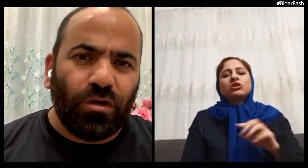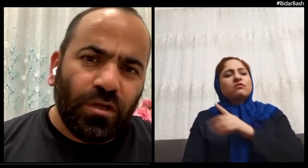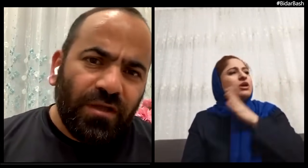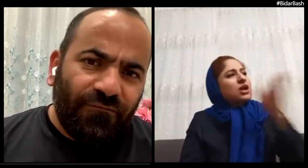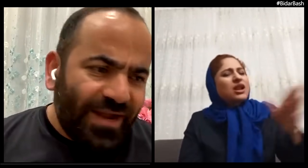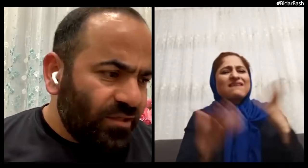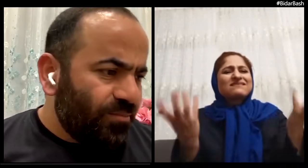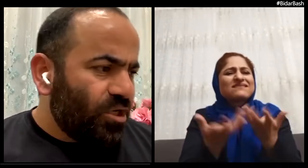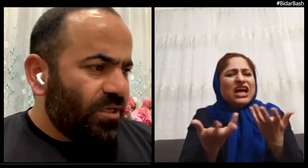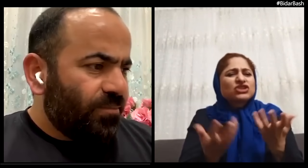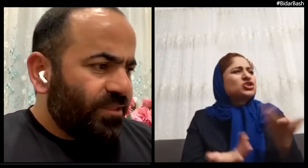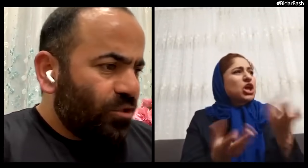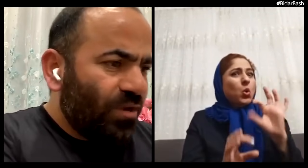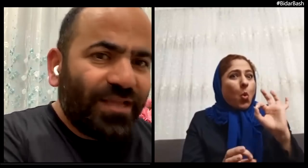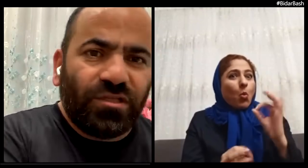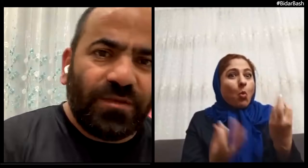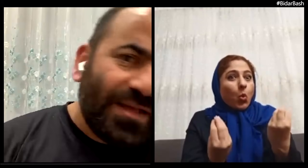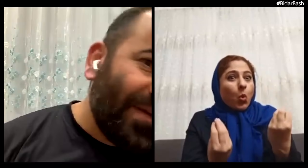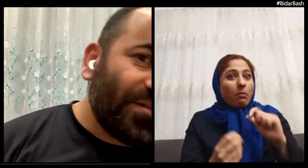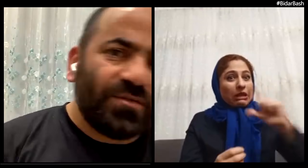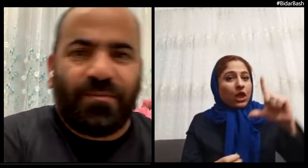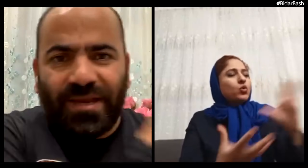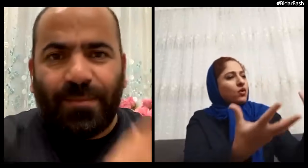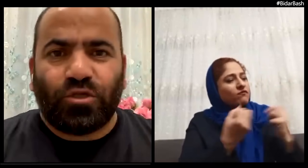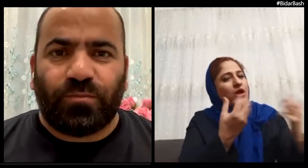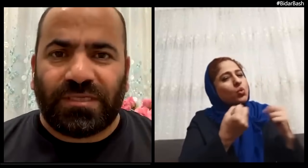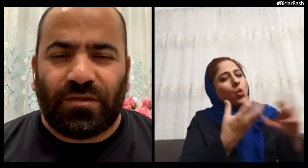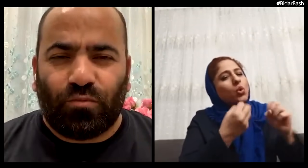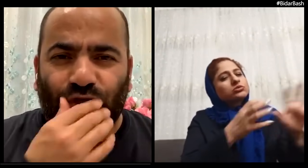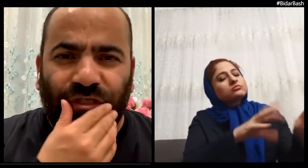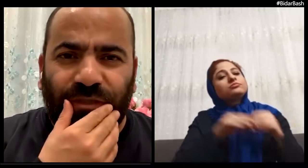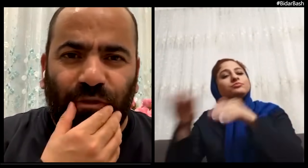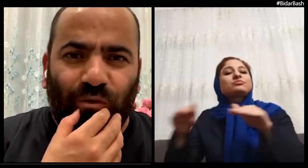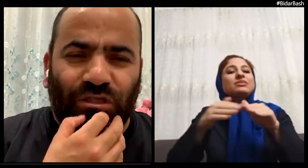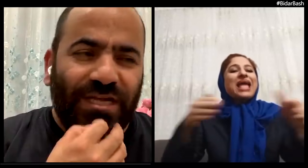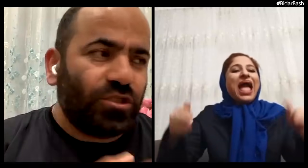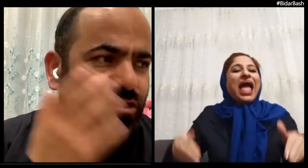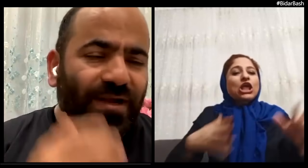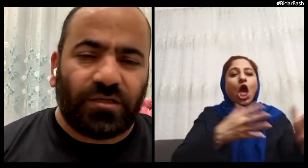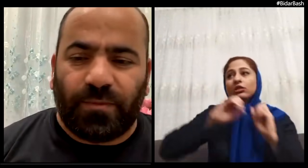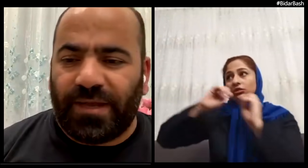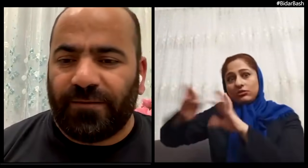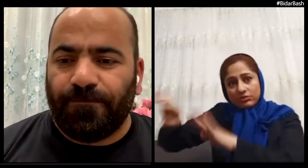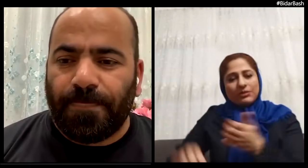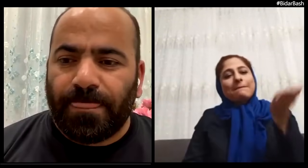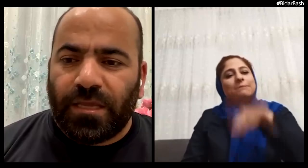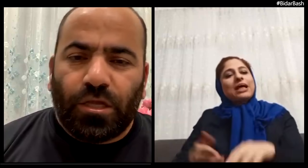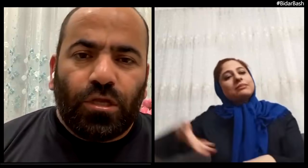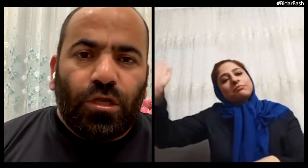و اینا برداره بیاره بذاره تو حیات، که بعد برداره ببره همش رو مثلا تو ماشینی که بیرون داشت هرچی داشت برداره